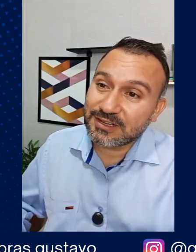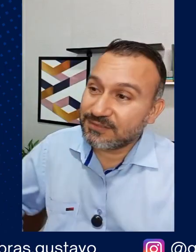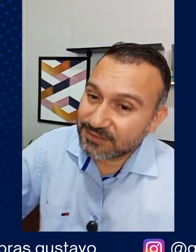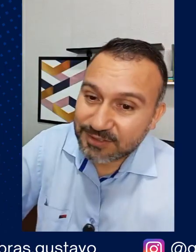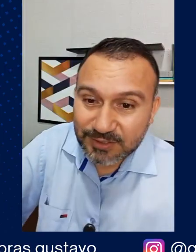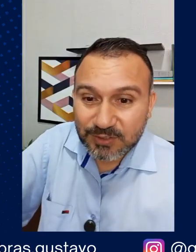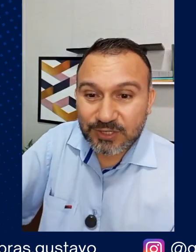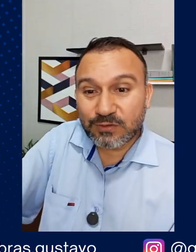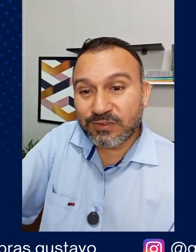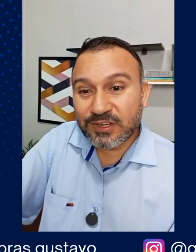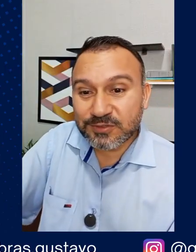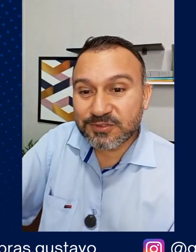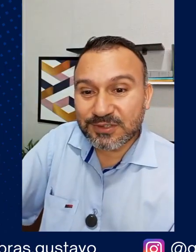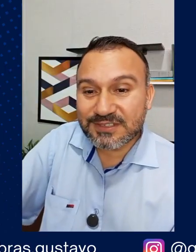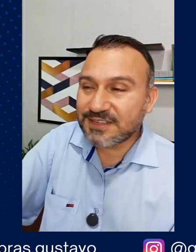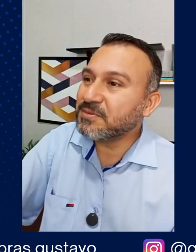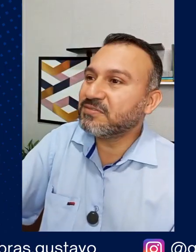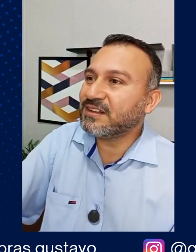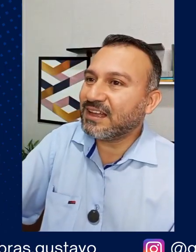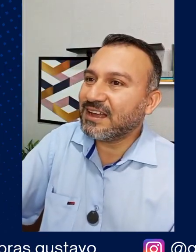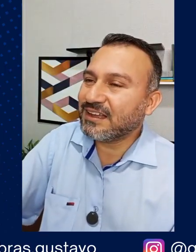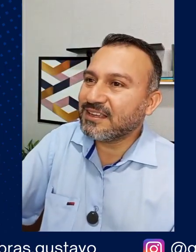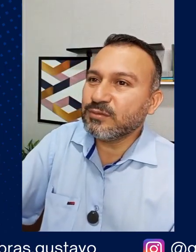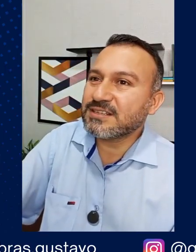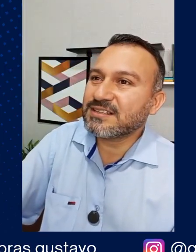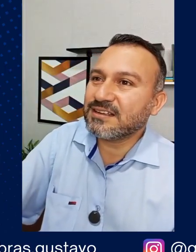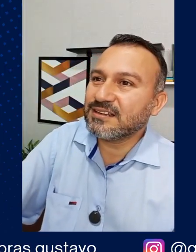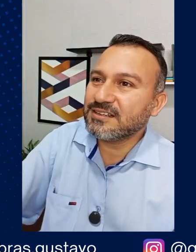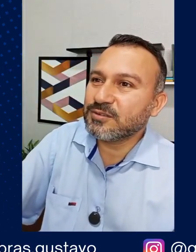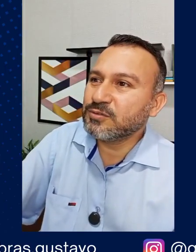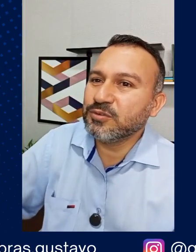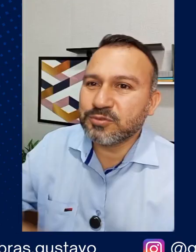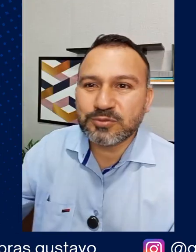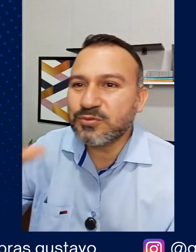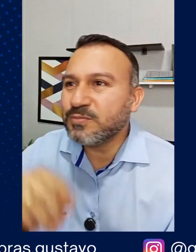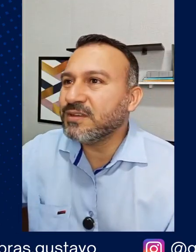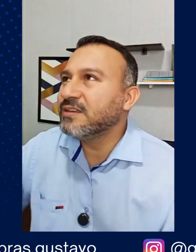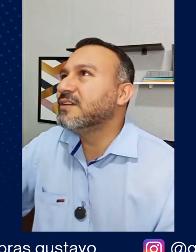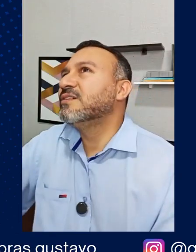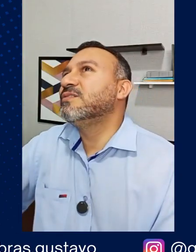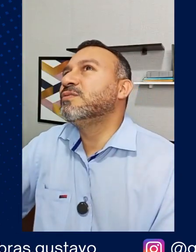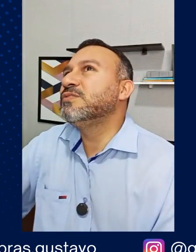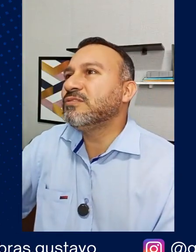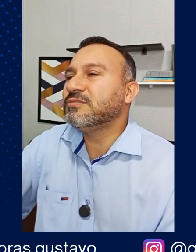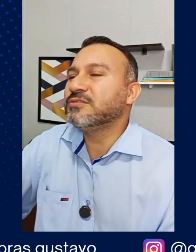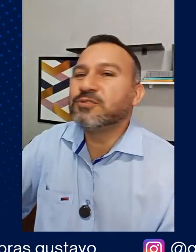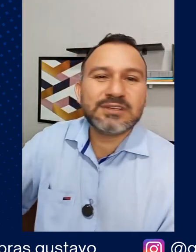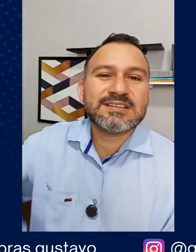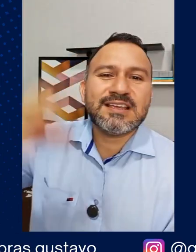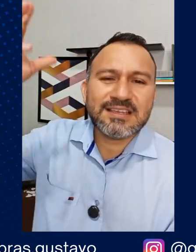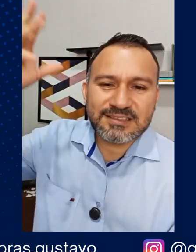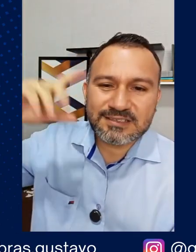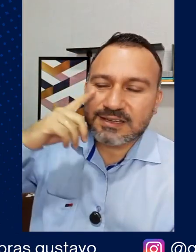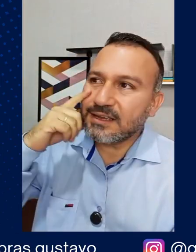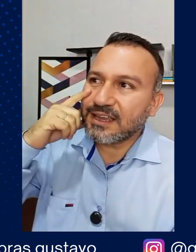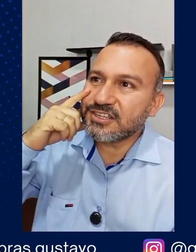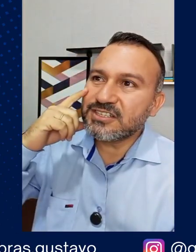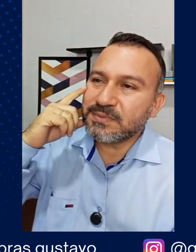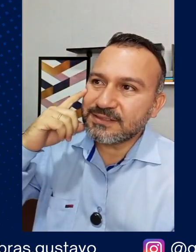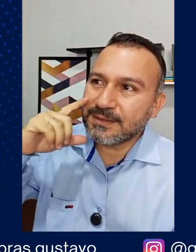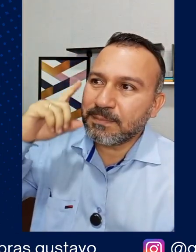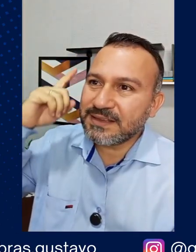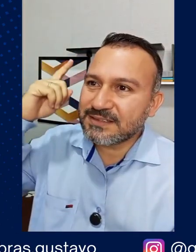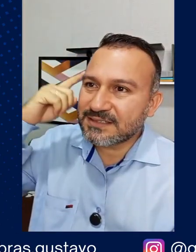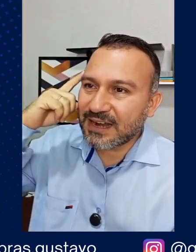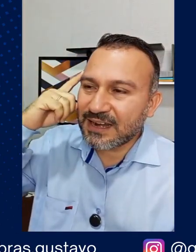Professor Gustavo, eu vejo o senhor sempre falar aqui no Instagram, ou no YouTube, ou em outras redes, que a